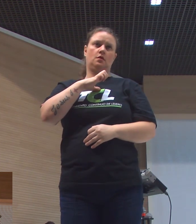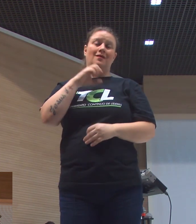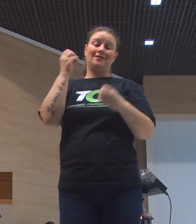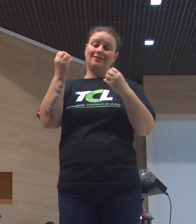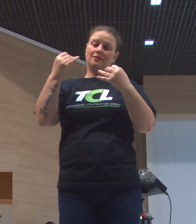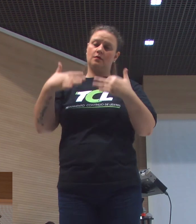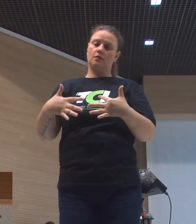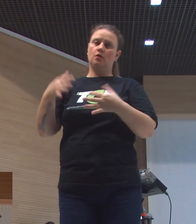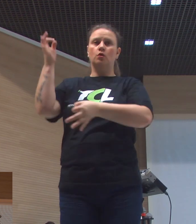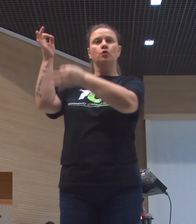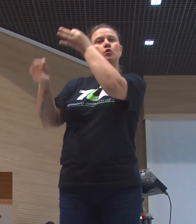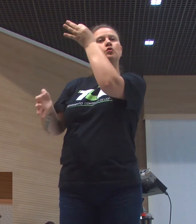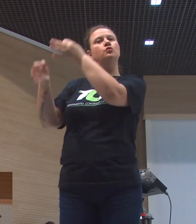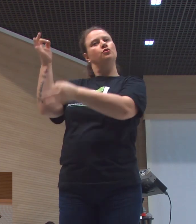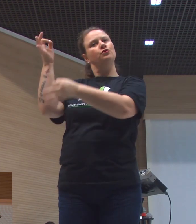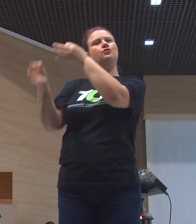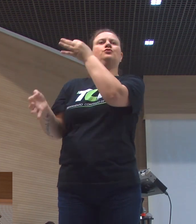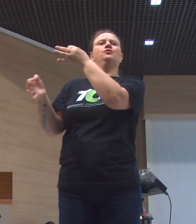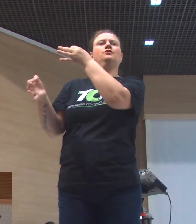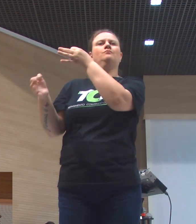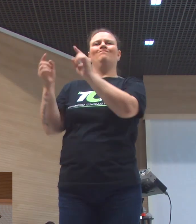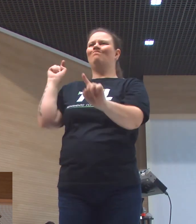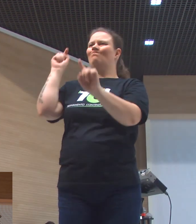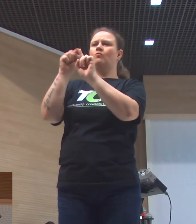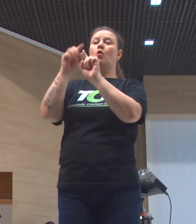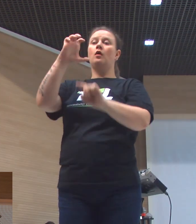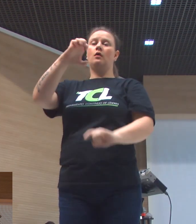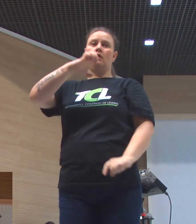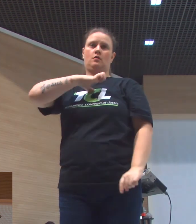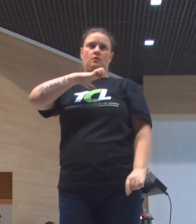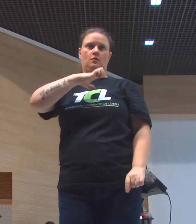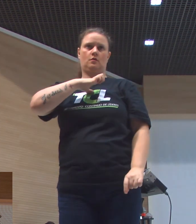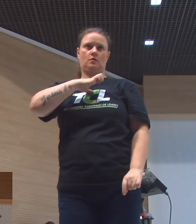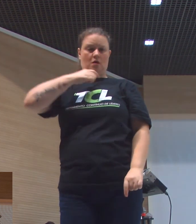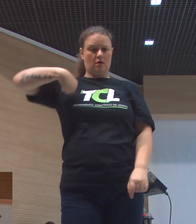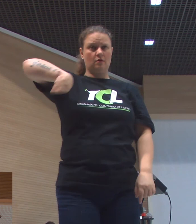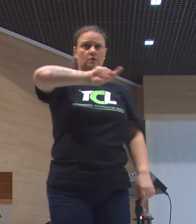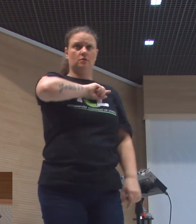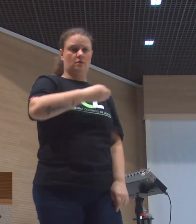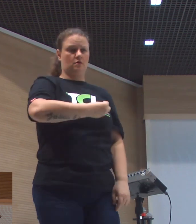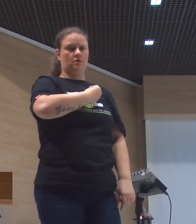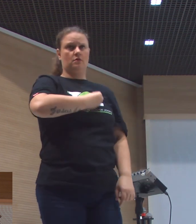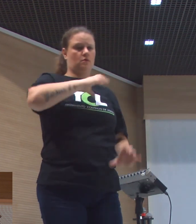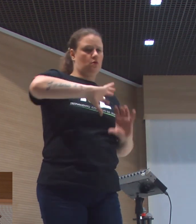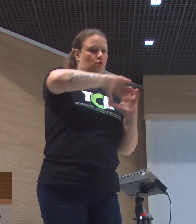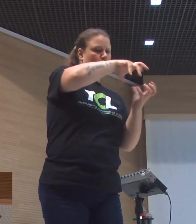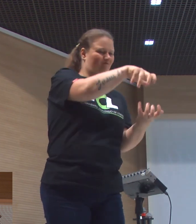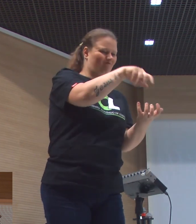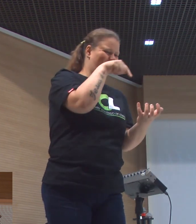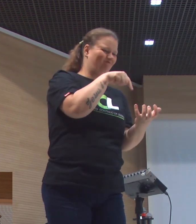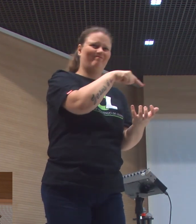falando sobre essa justiça ética. Nós vivemos em um mundo muito perverso e corrupto. Não só no que